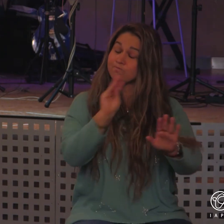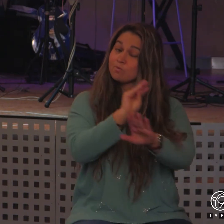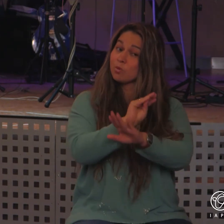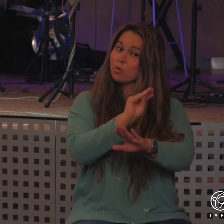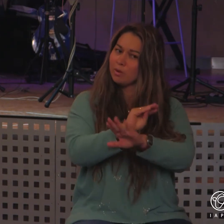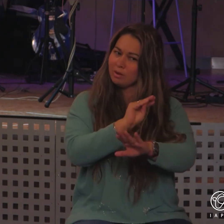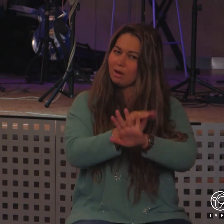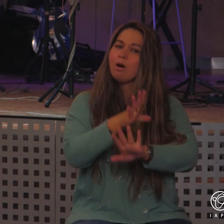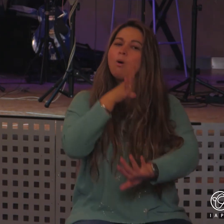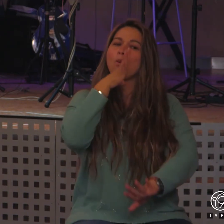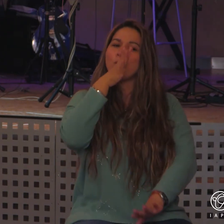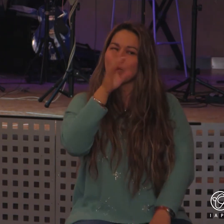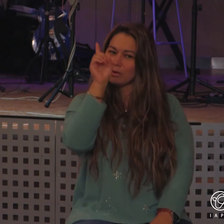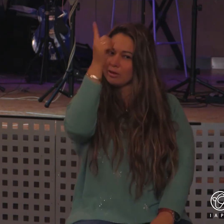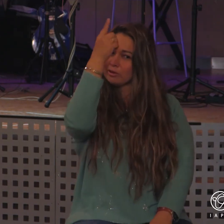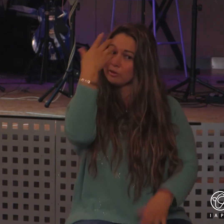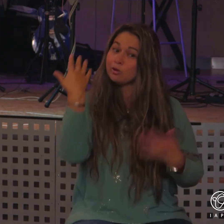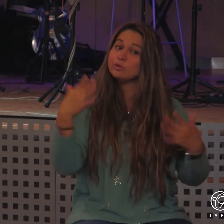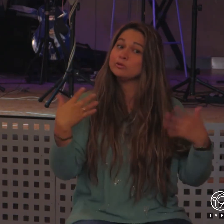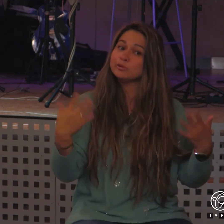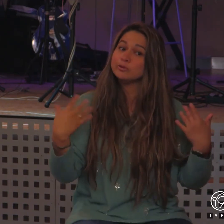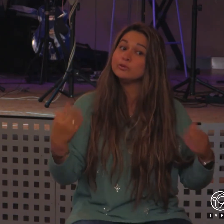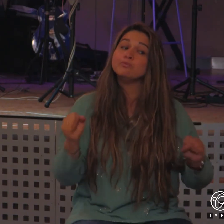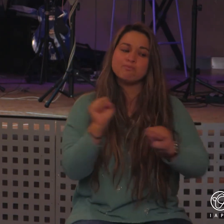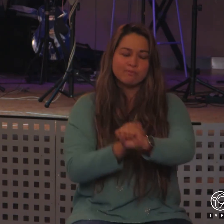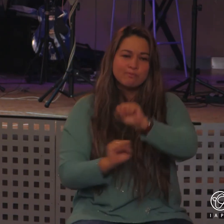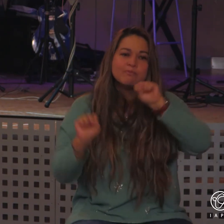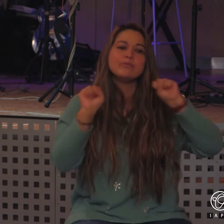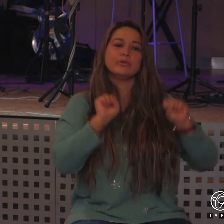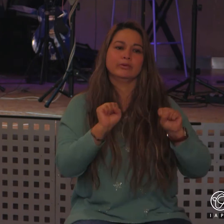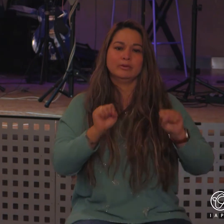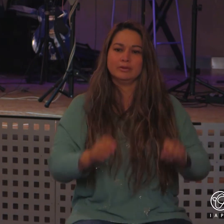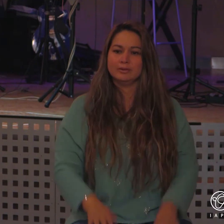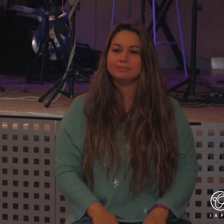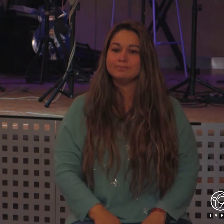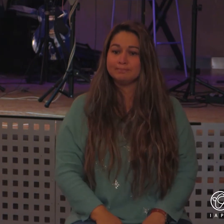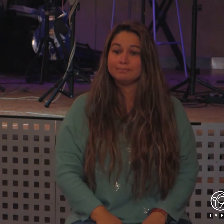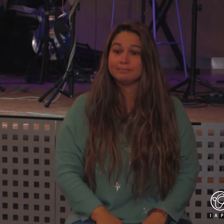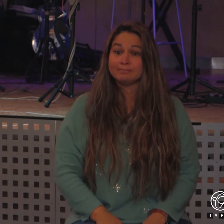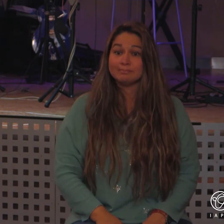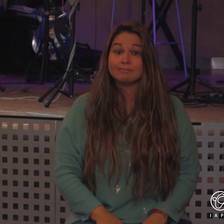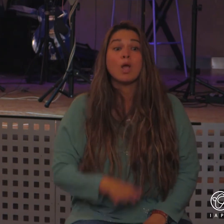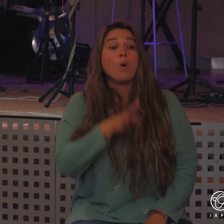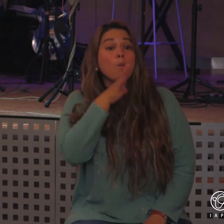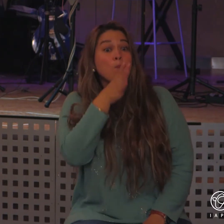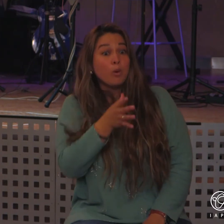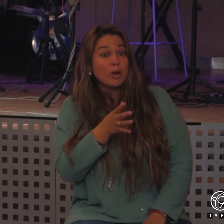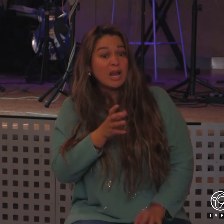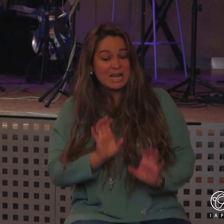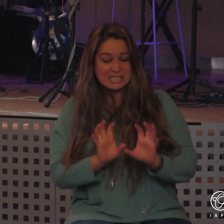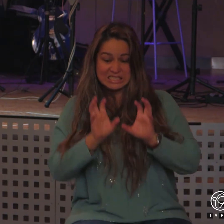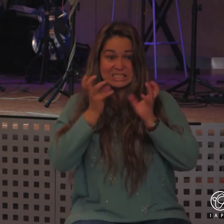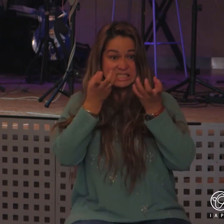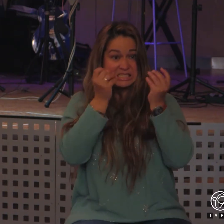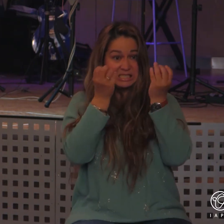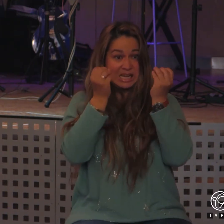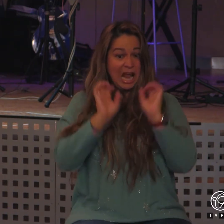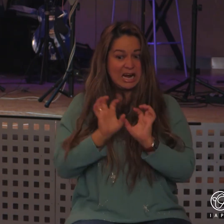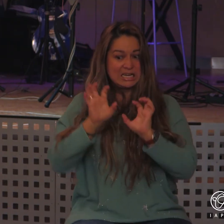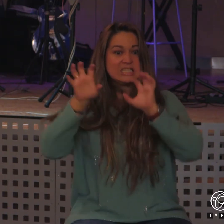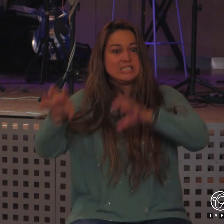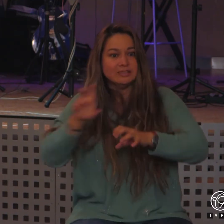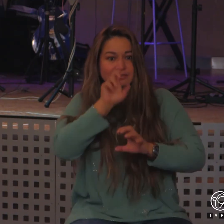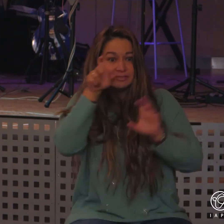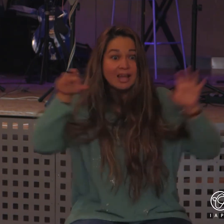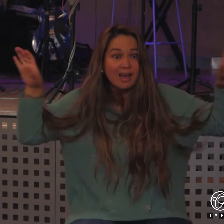porque se va a enterar qué son las alas de águila, qué son las garras de un águila, qué es el pico